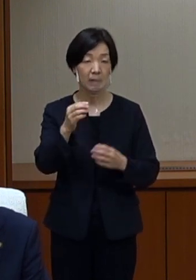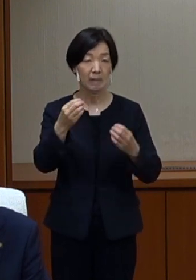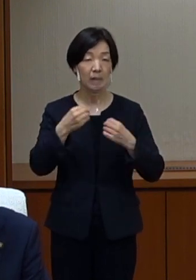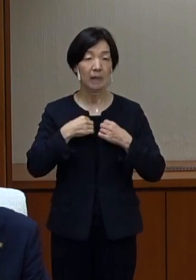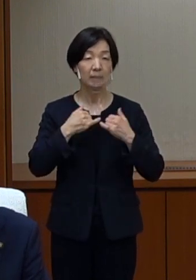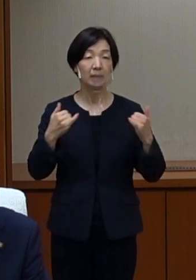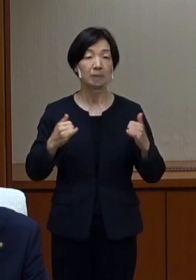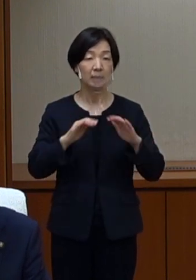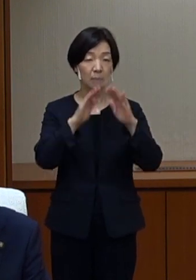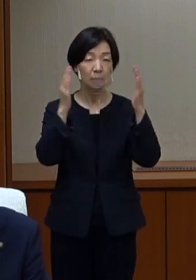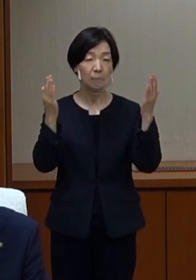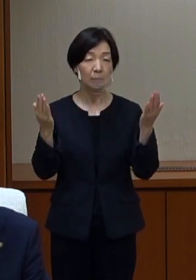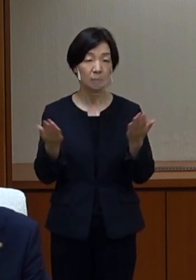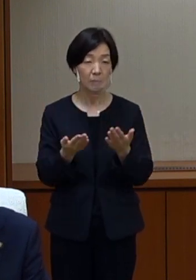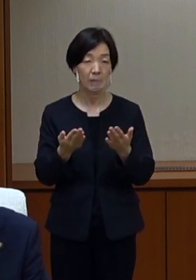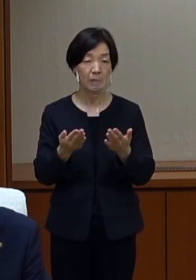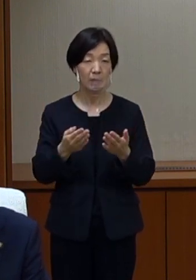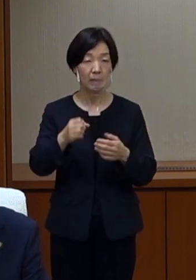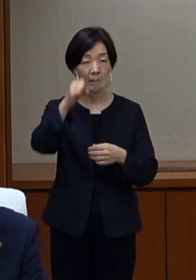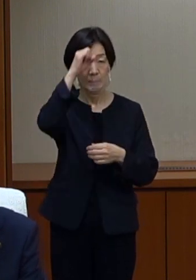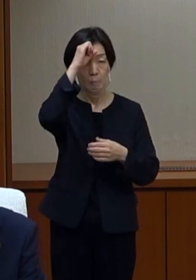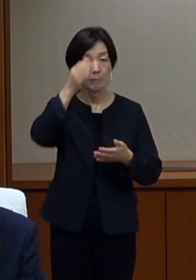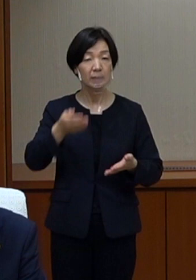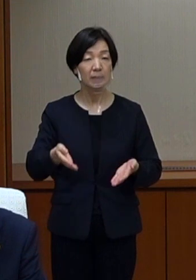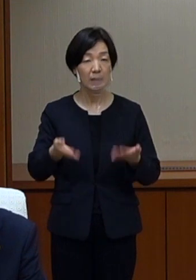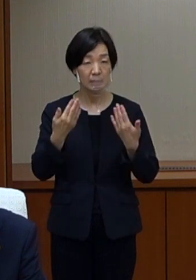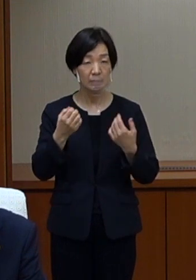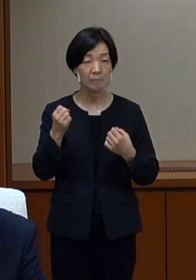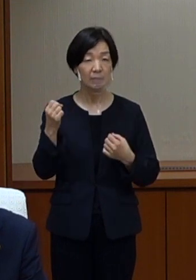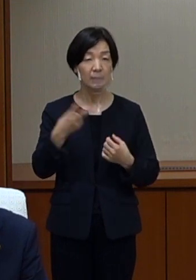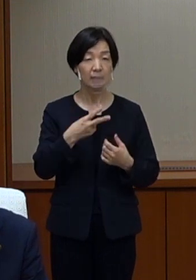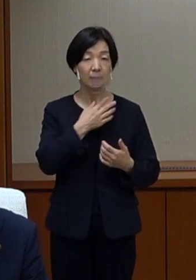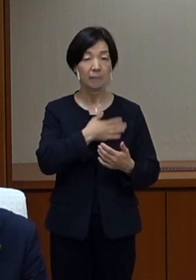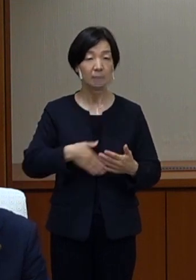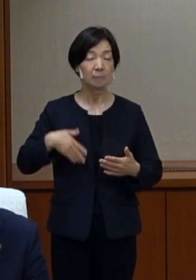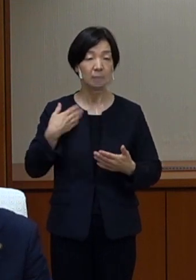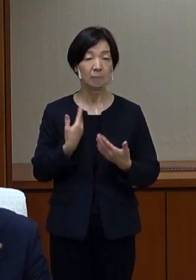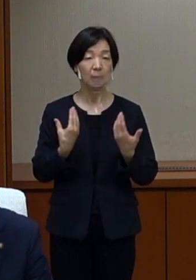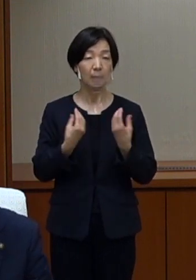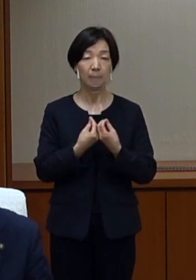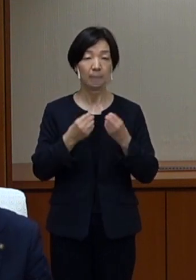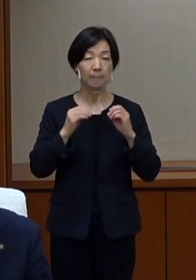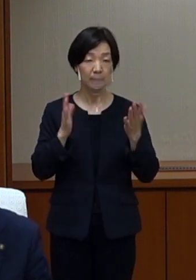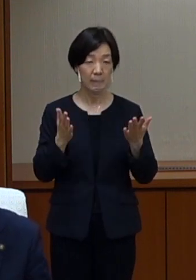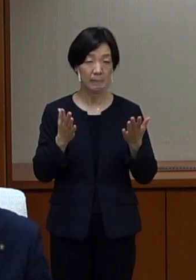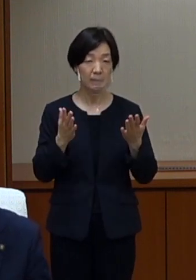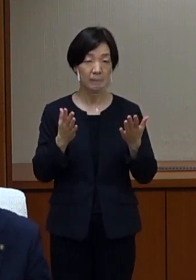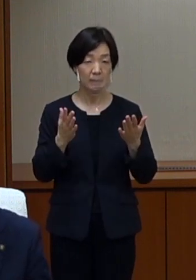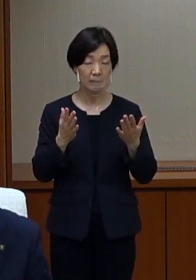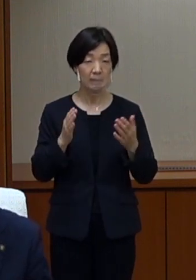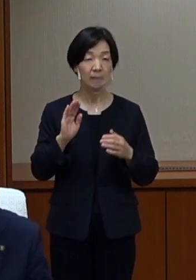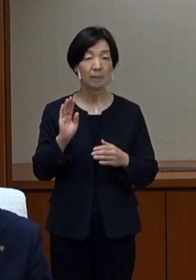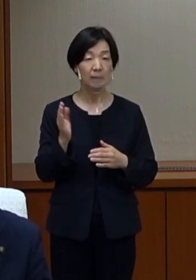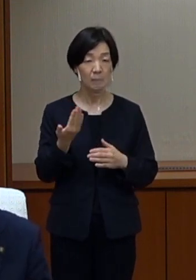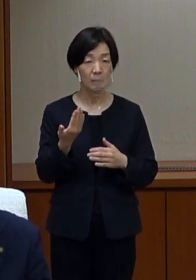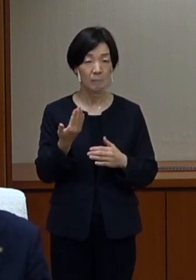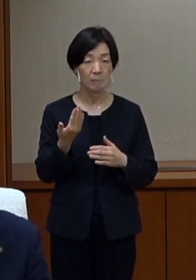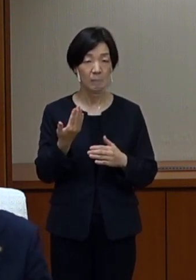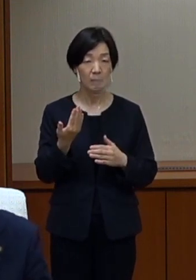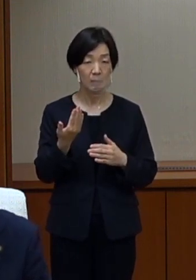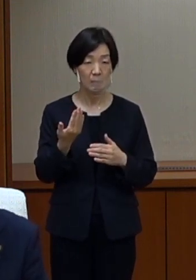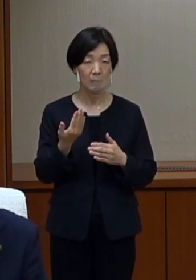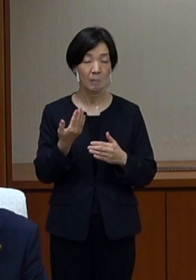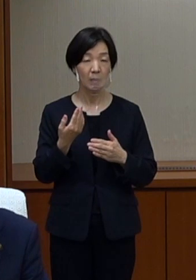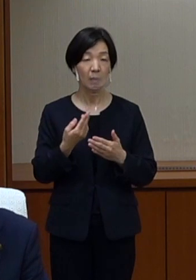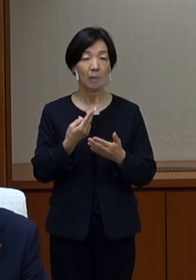ほとんどが軽症または無症状ではありますが、全体の療養